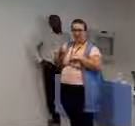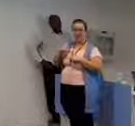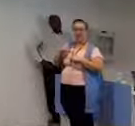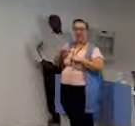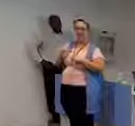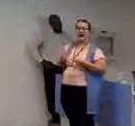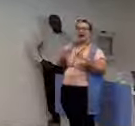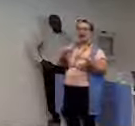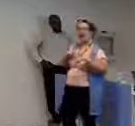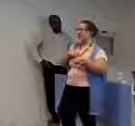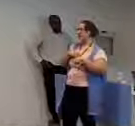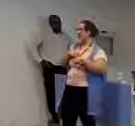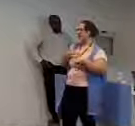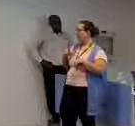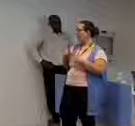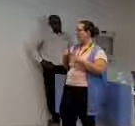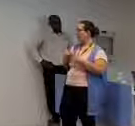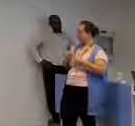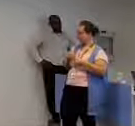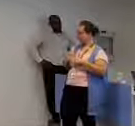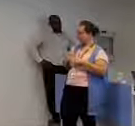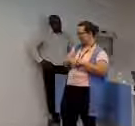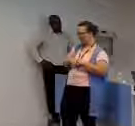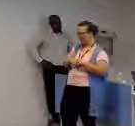time final reduzido também.